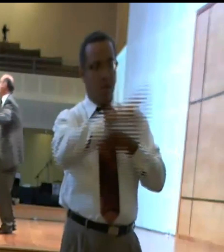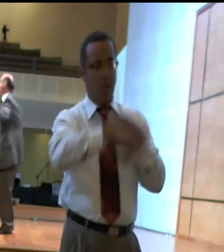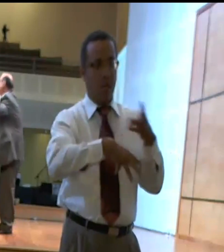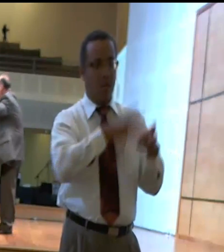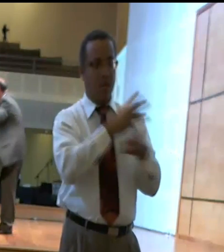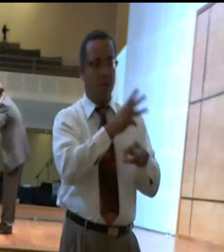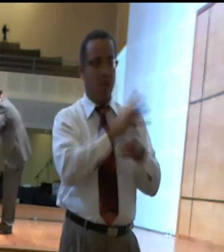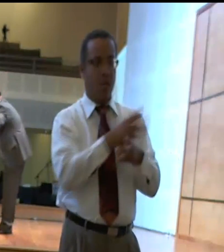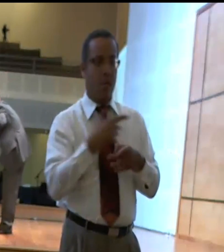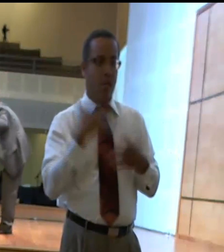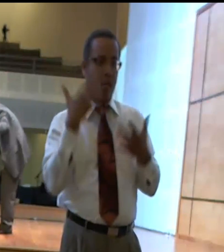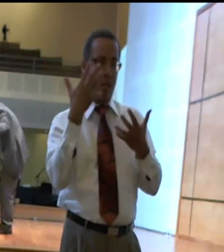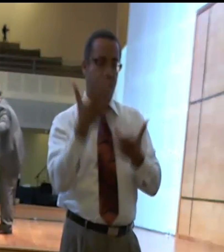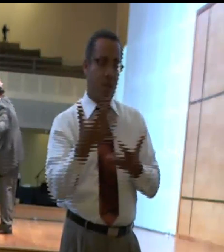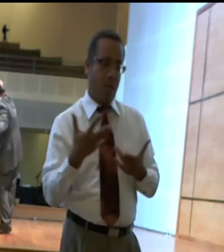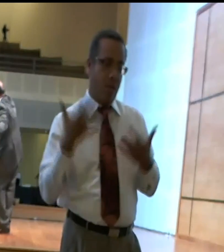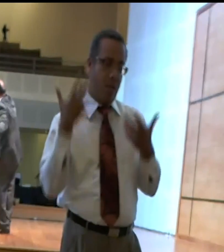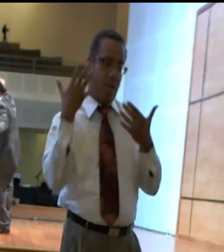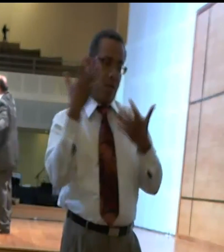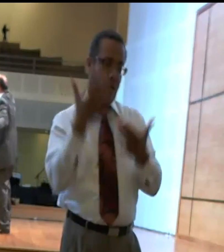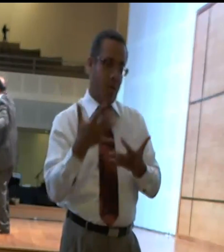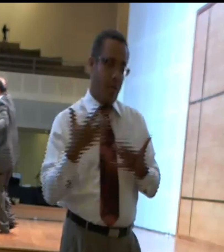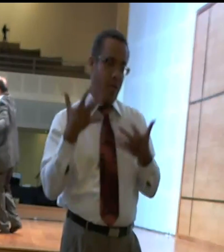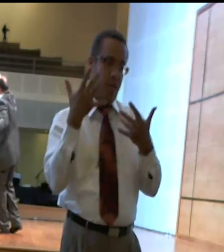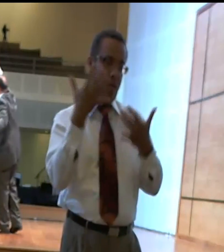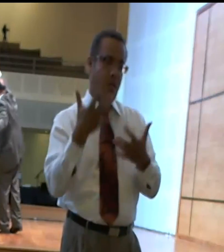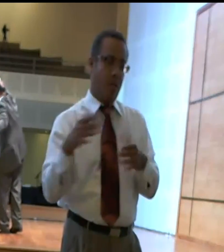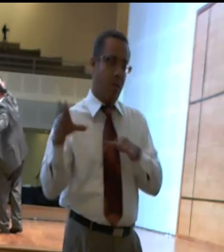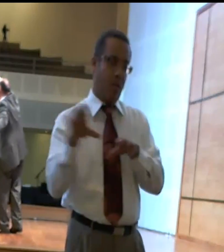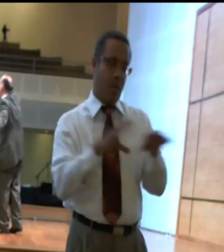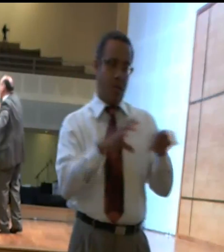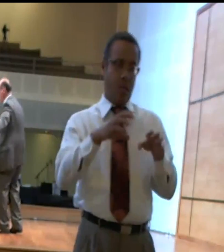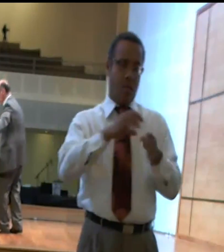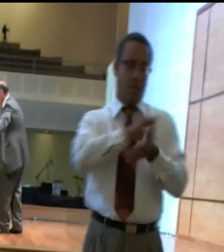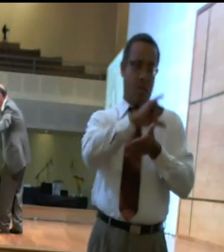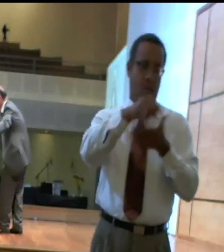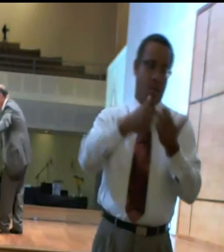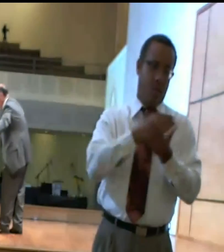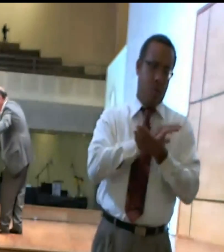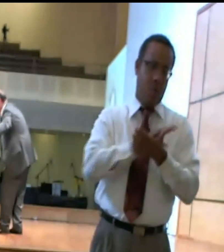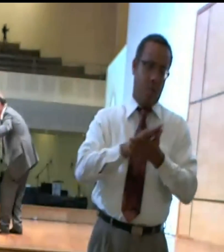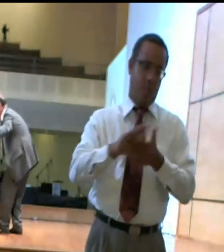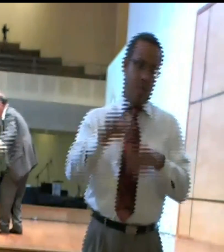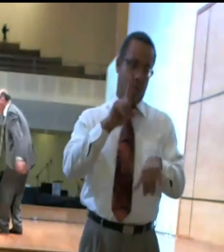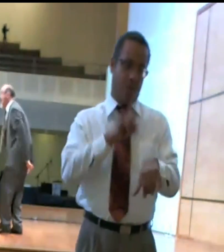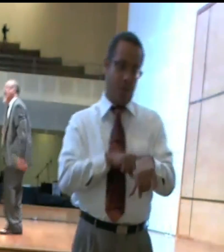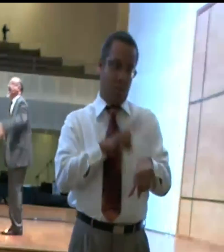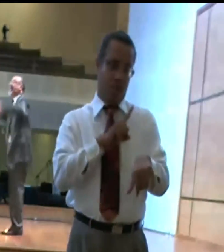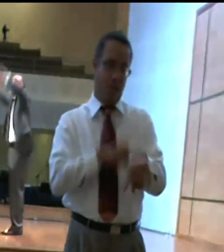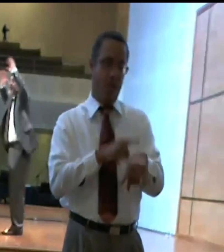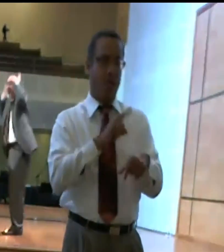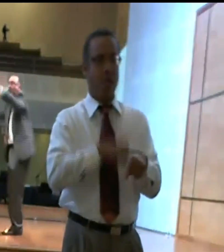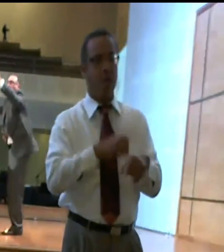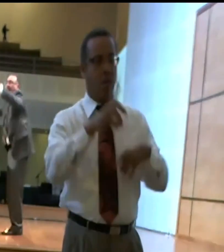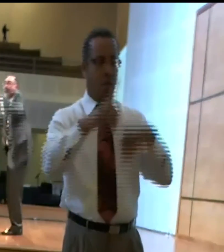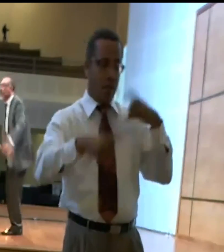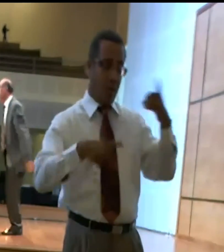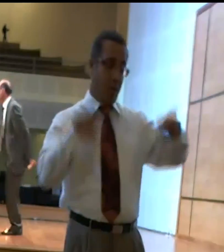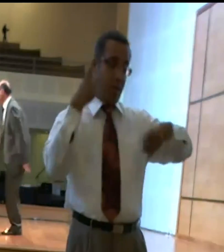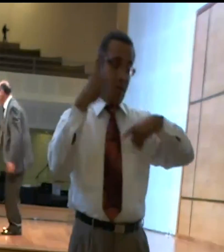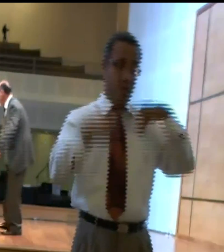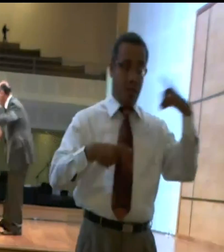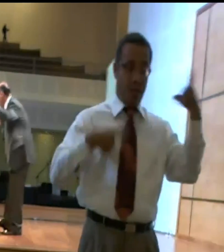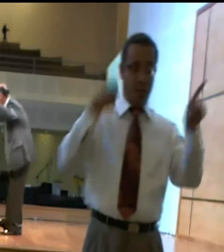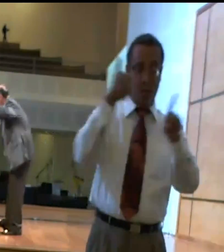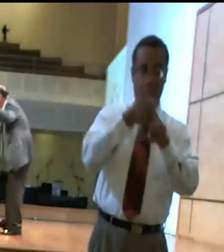mundo. Espera pacientemente que Él haga justicia en su momento oportuno y disfruta al